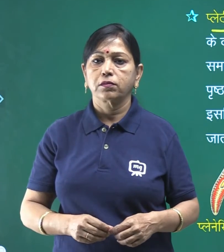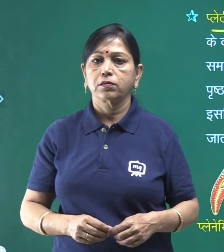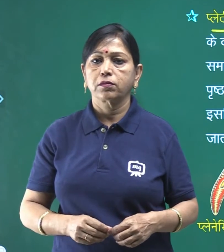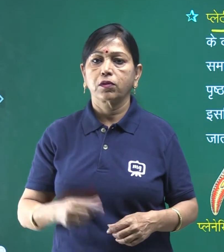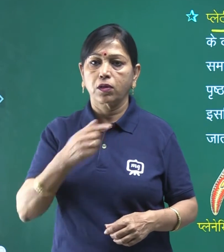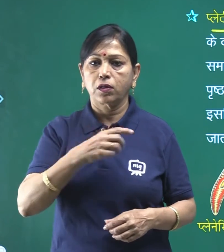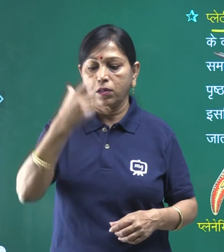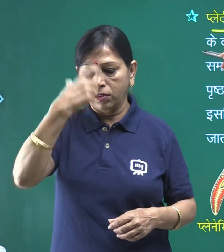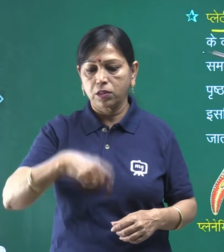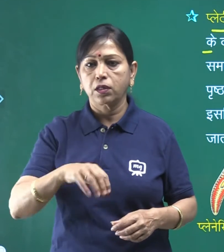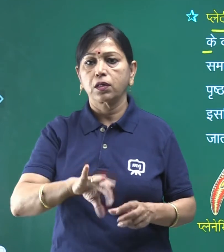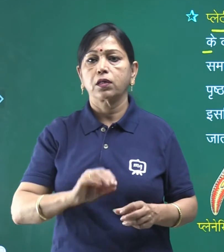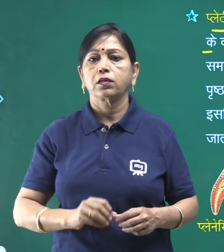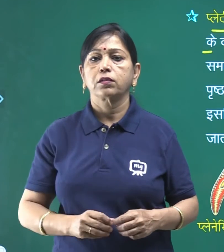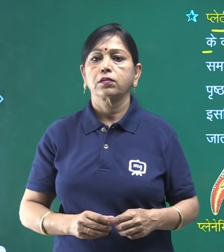इनके शरीर के